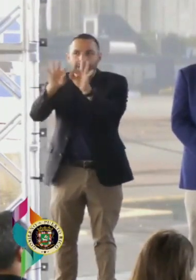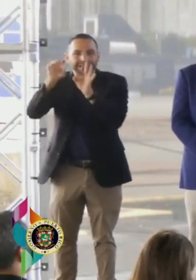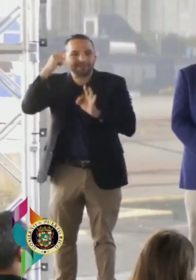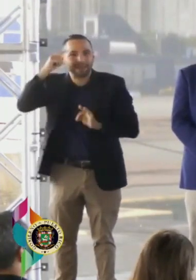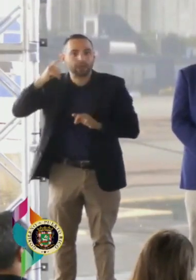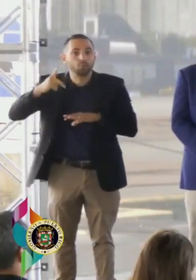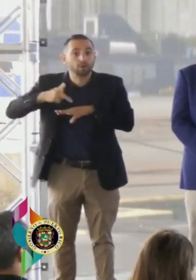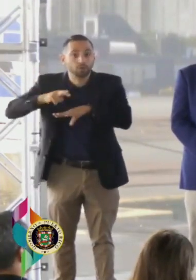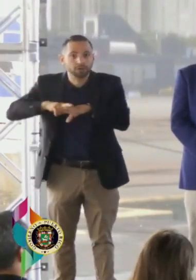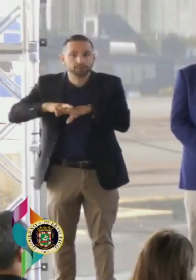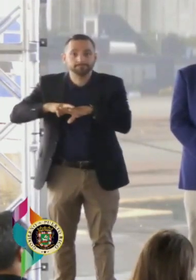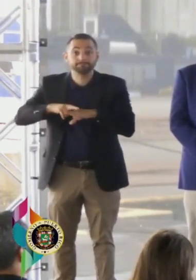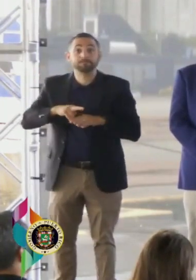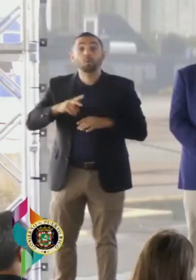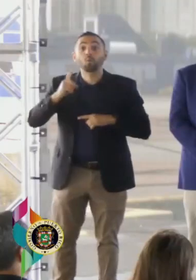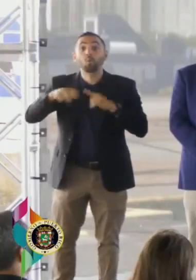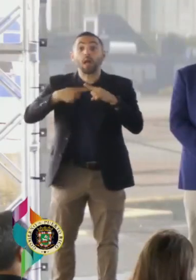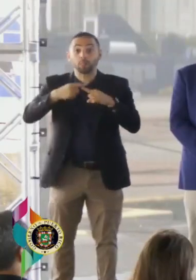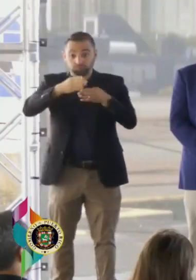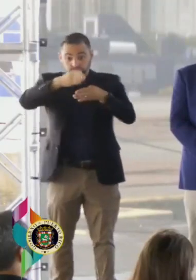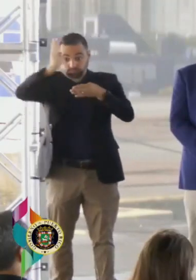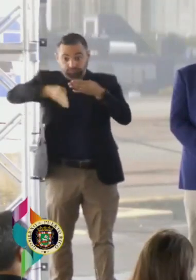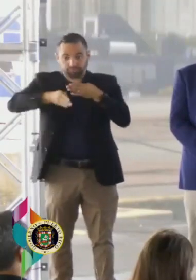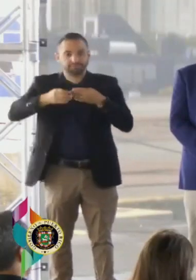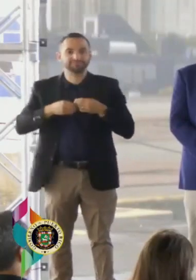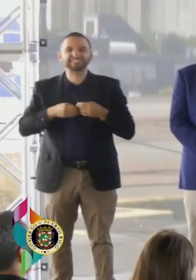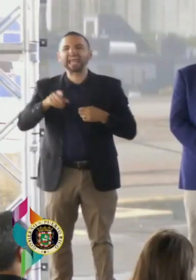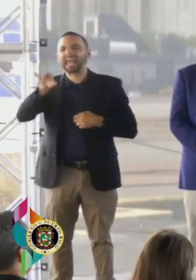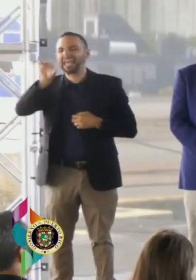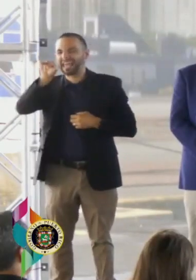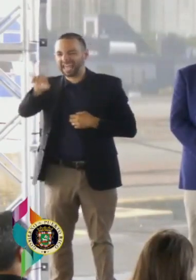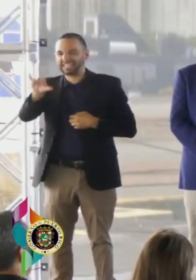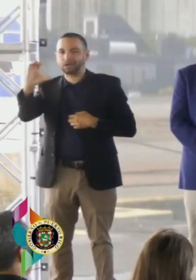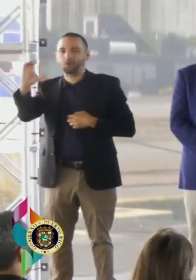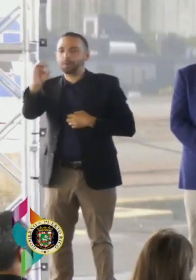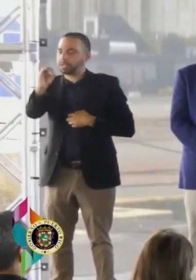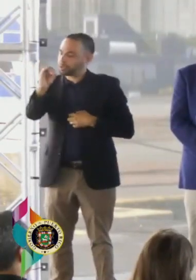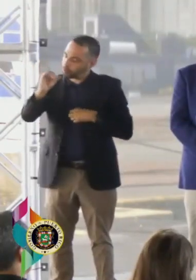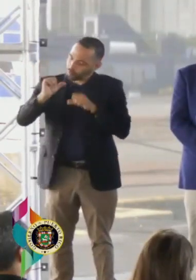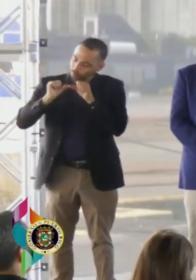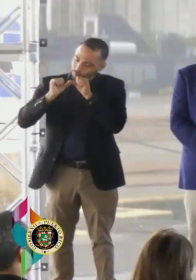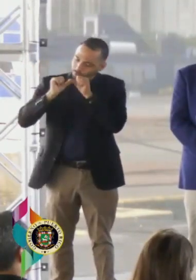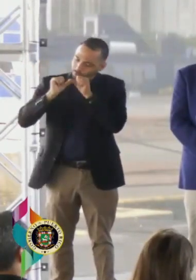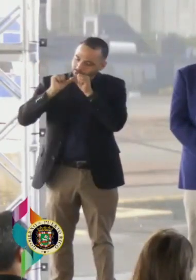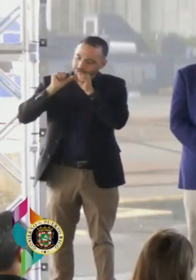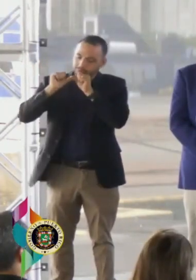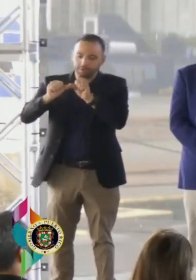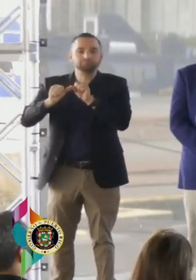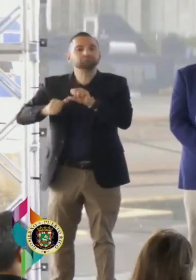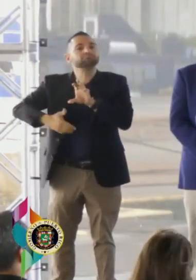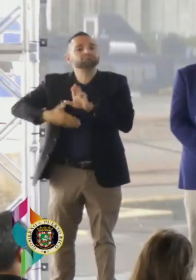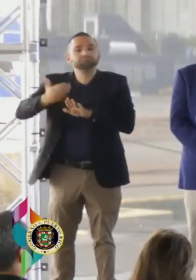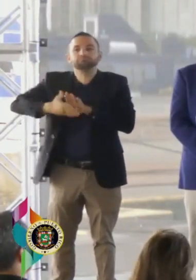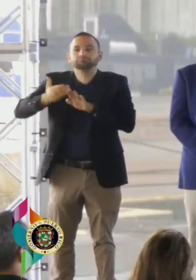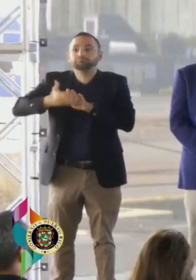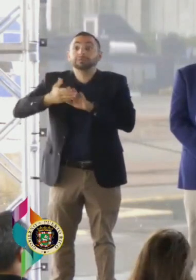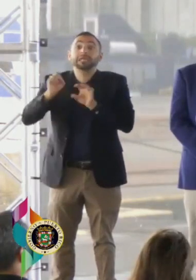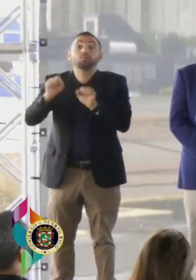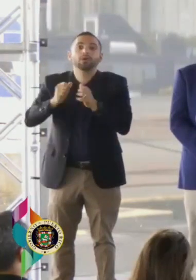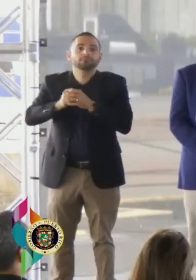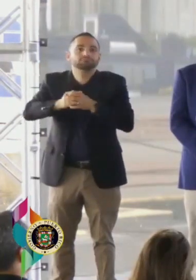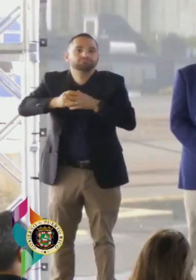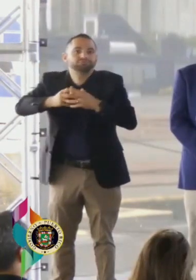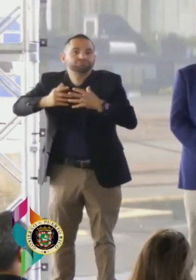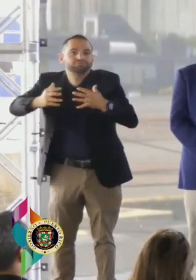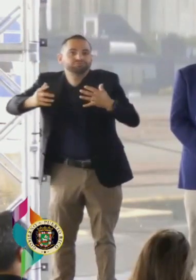culminada la obra trailer Bridge continuará con mayor facilidad y potencial de crecimiento además